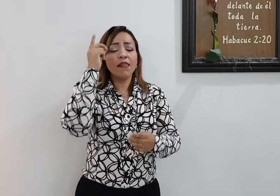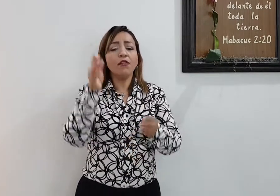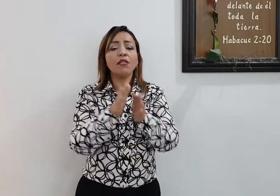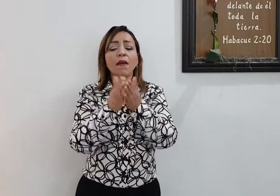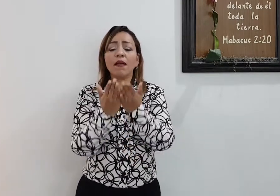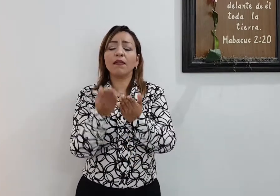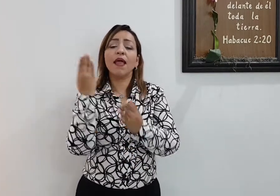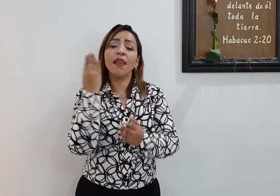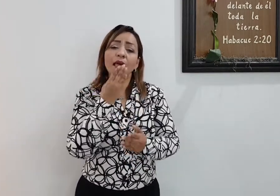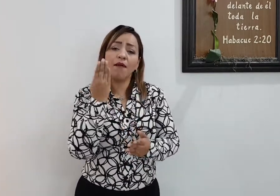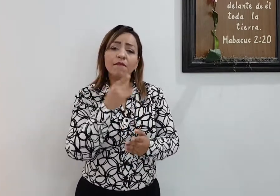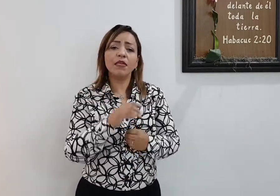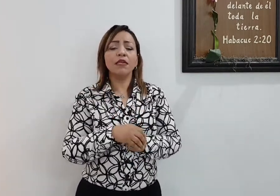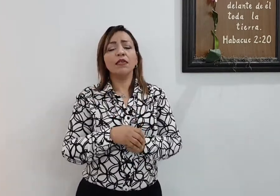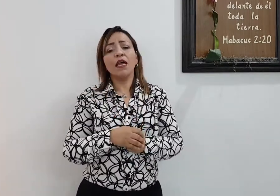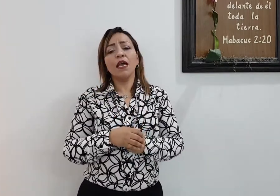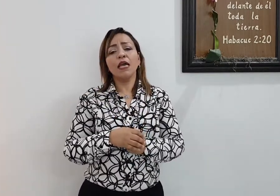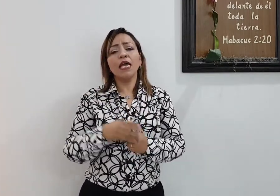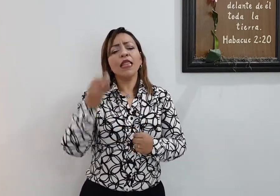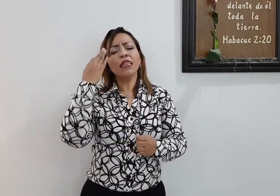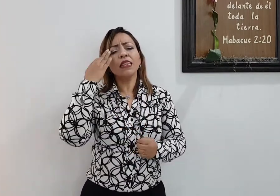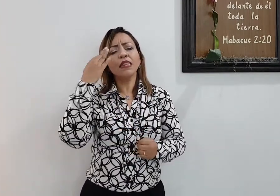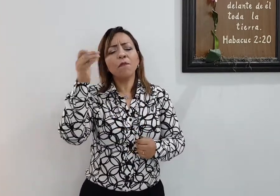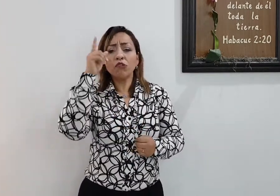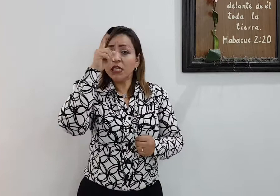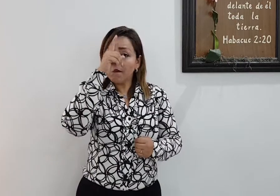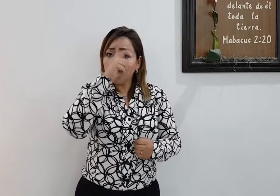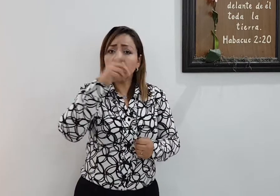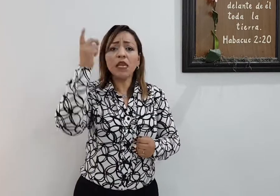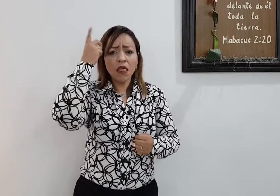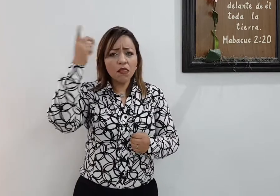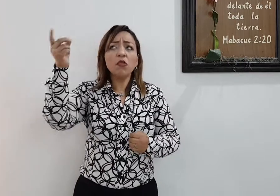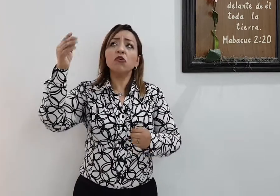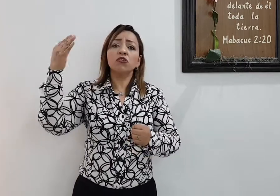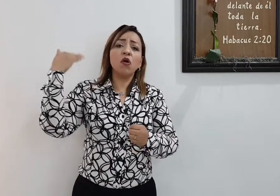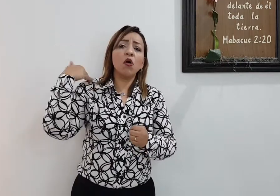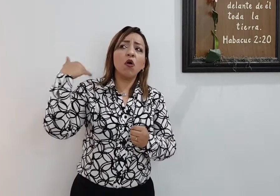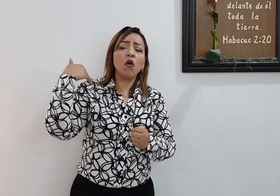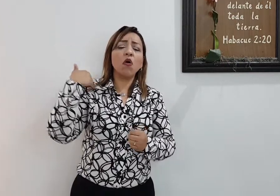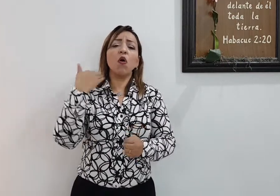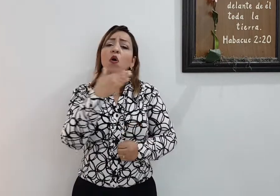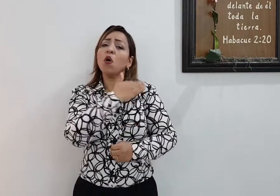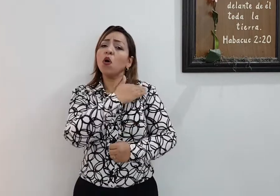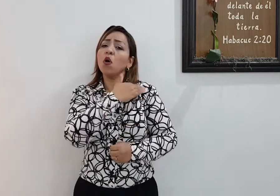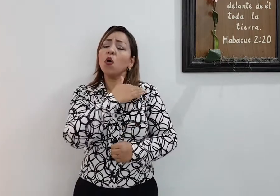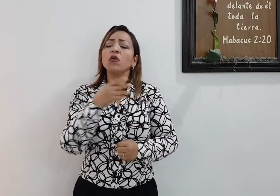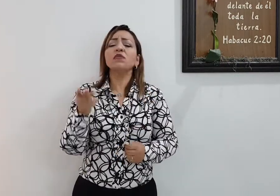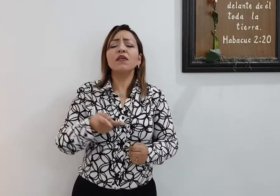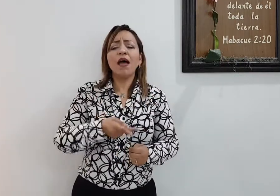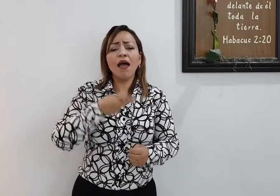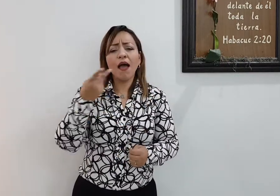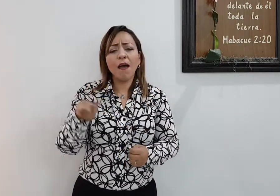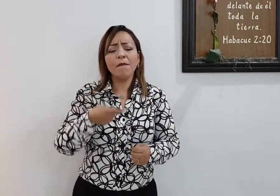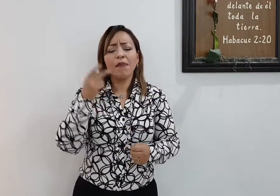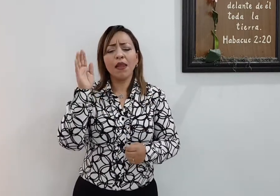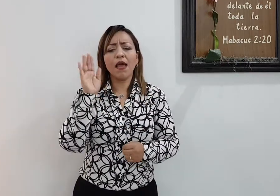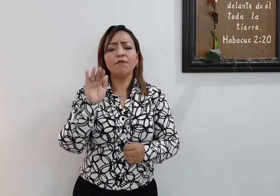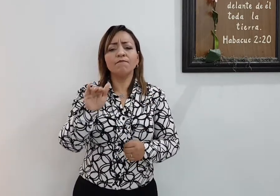nuestros tiempos de gozo Dios nos habla. Para que podamos crecer necesitamos acercarnos a la palabra de Dios. ¿Por qué? Porque la palabra de Dios es eso,